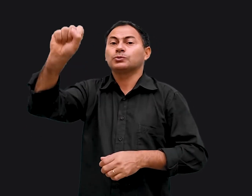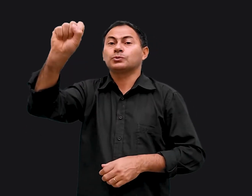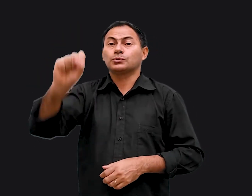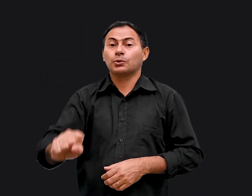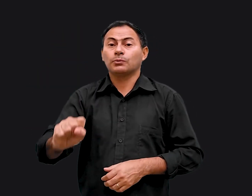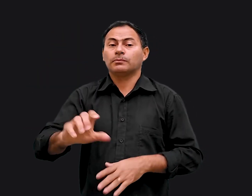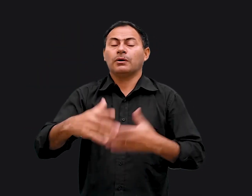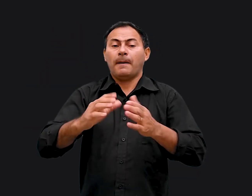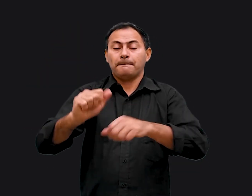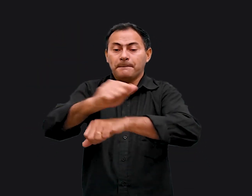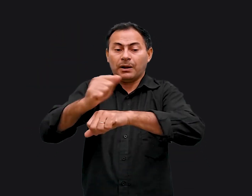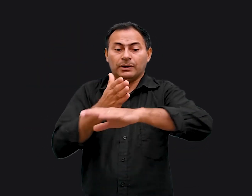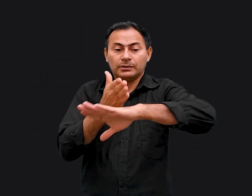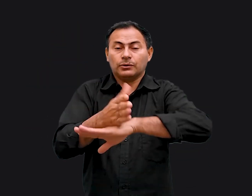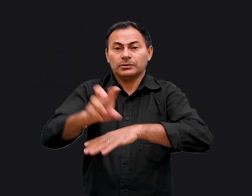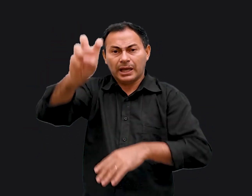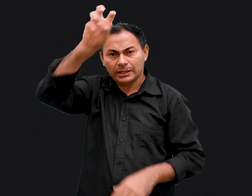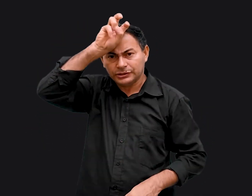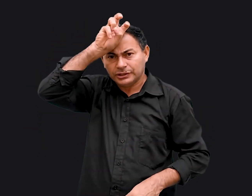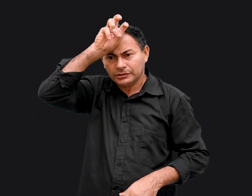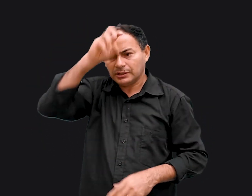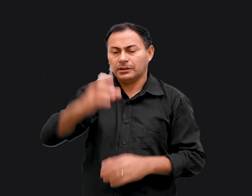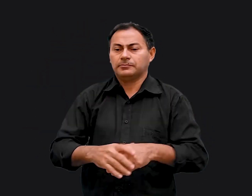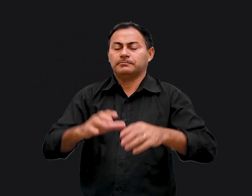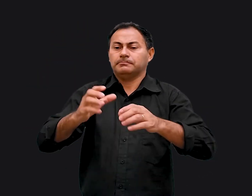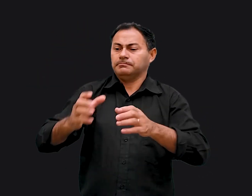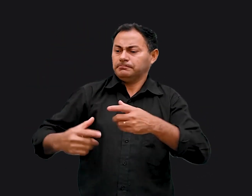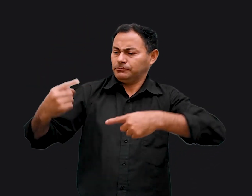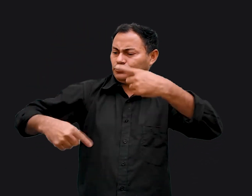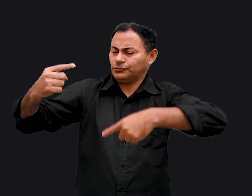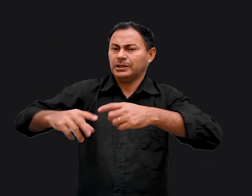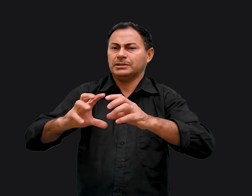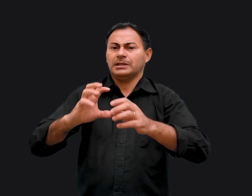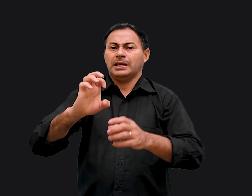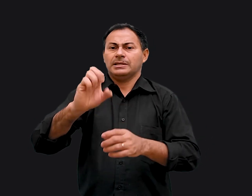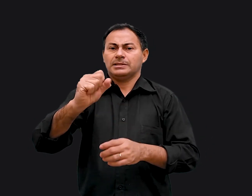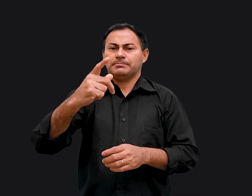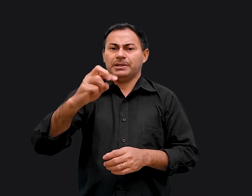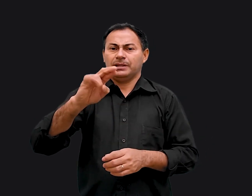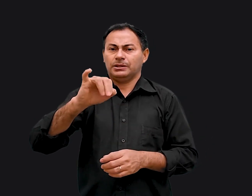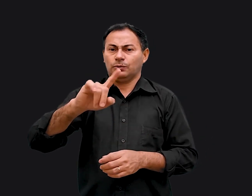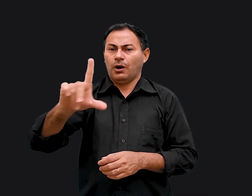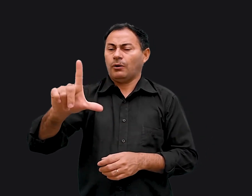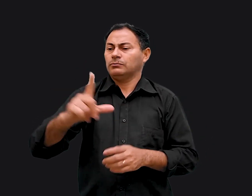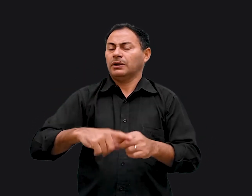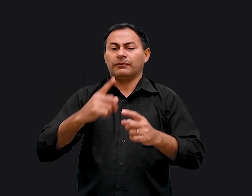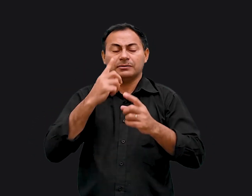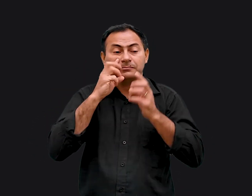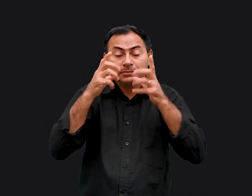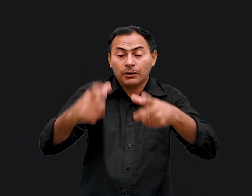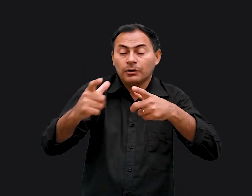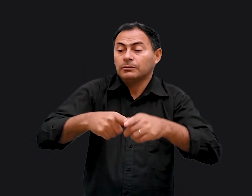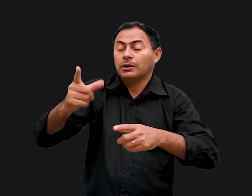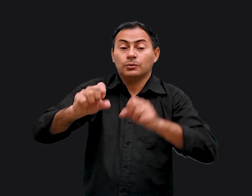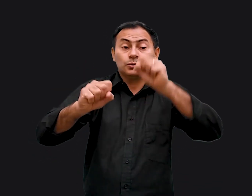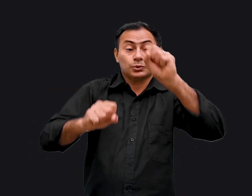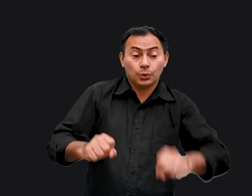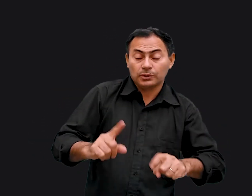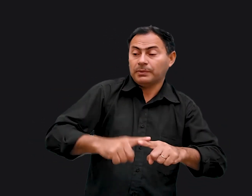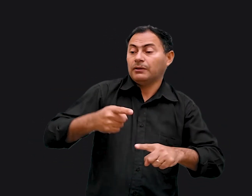sul. Quando Abraão entrou no Egito, ele estava em uma batalha espiritual. Ele não apenas foi geograficamente para o sul, mas também foi